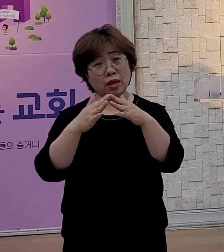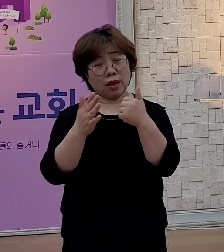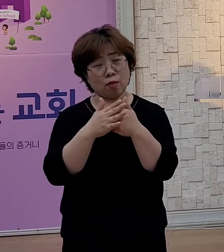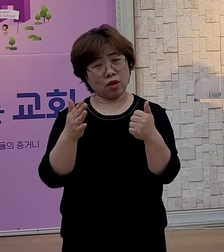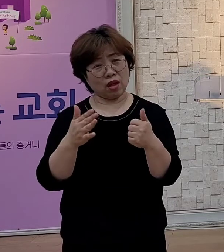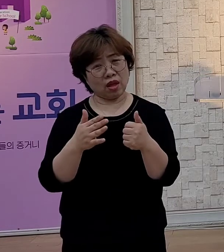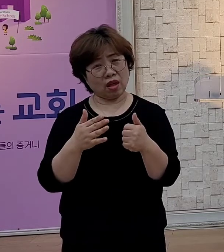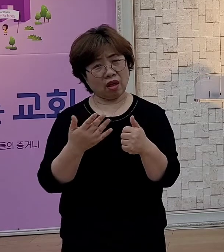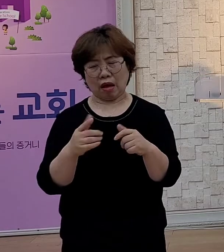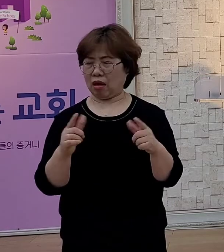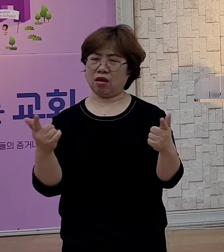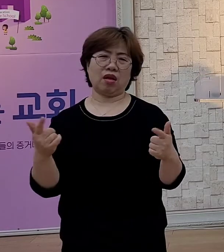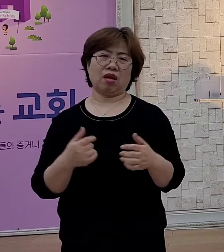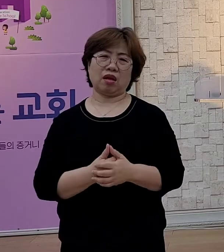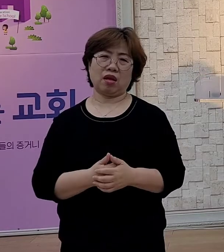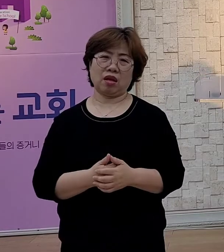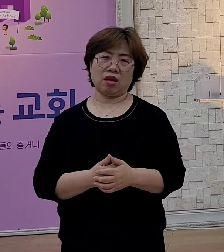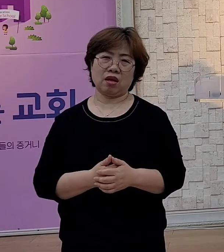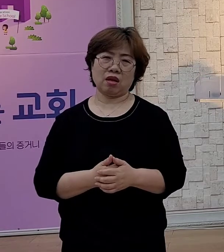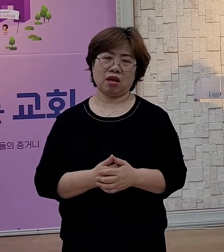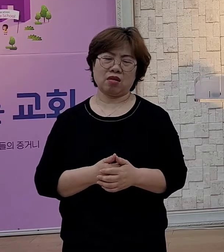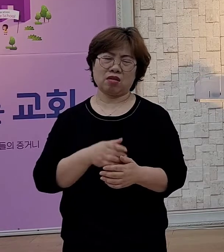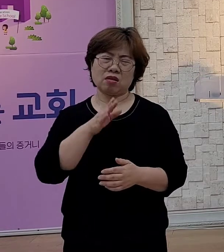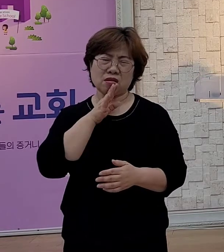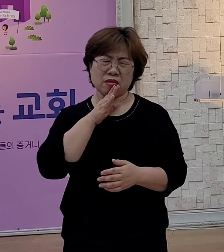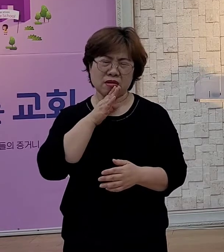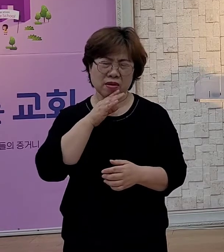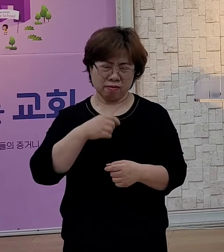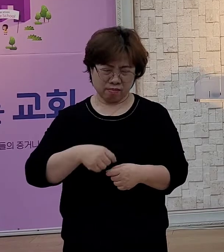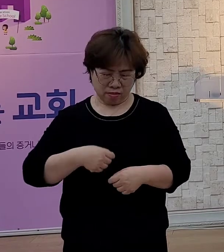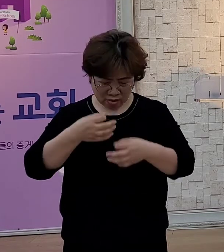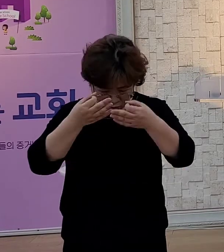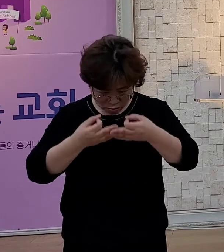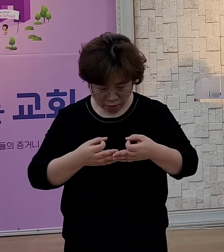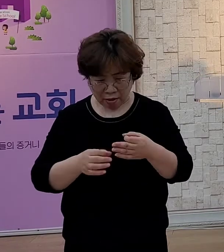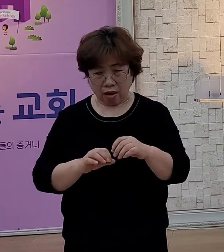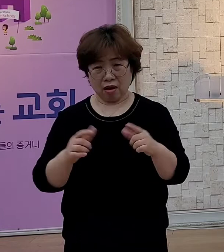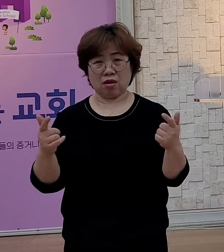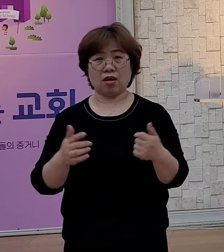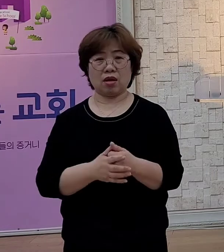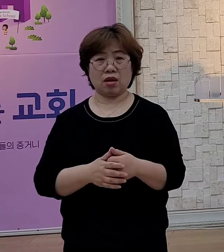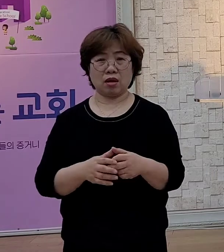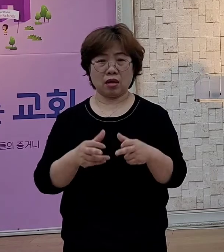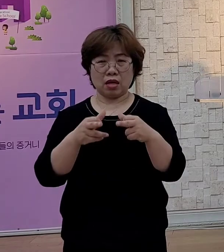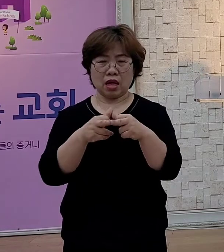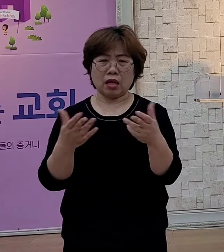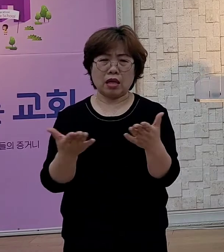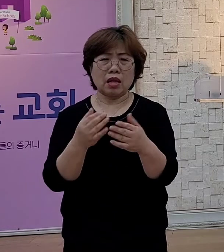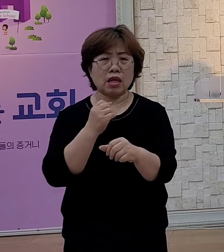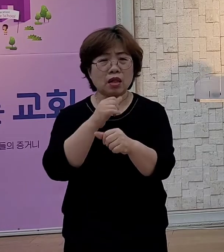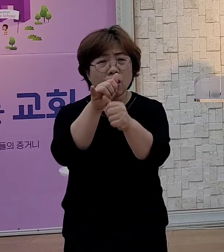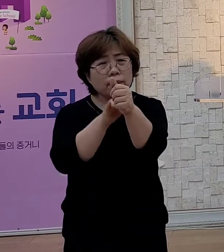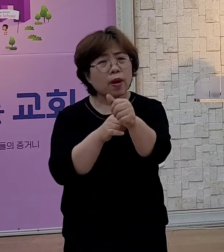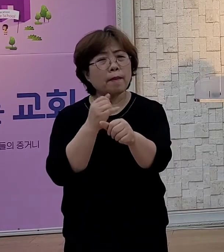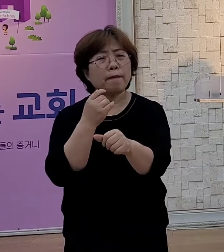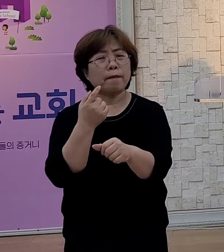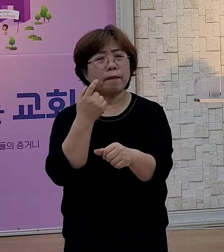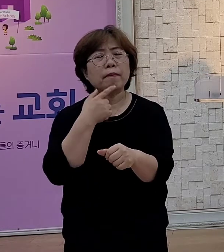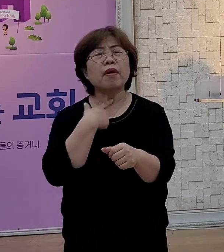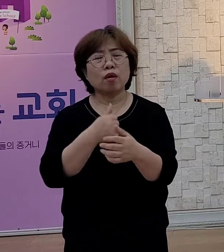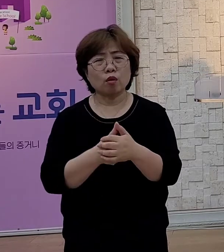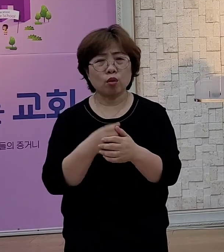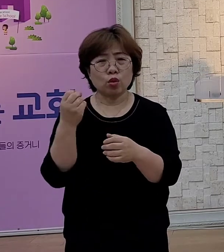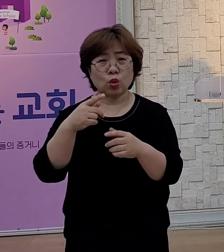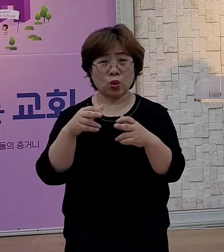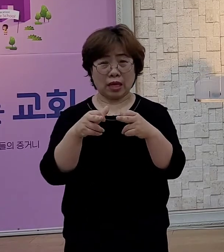오산입니다. 실제로는 안 그래요. 제가 장애인 사역도 해봤잖아요. 제가 또 장애인이잖아요. 교회에서 뭐